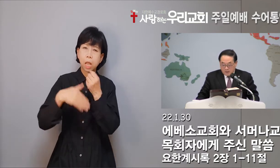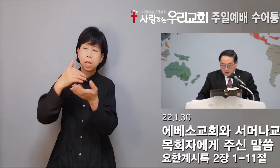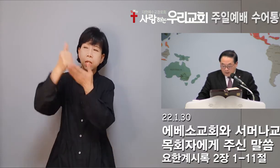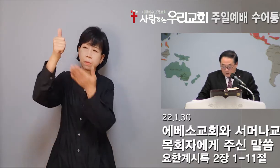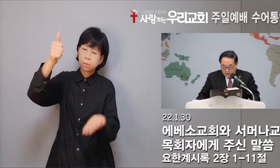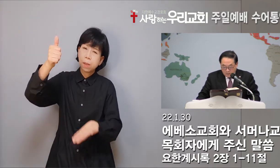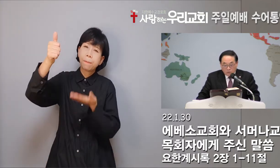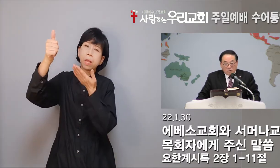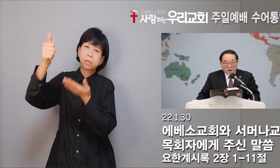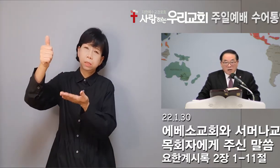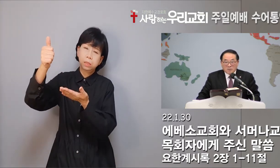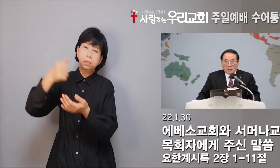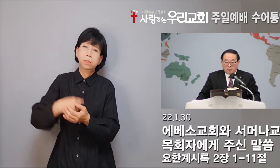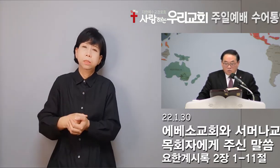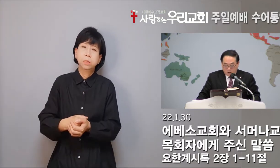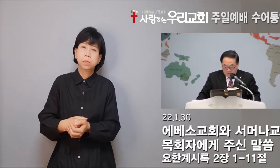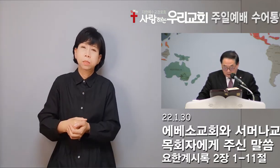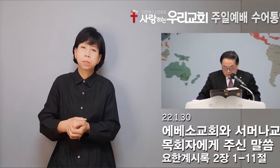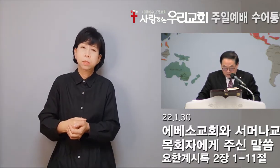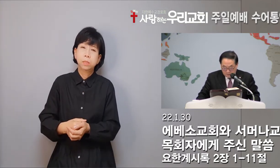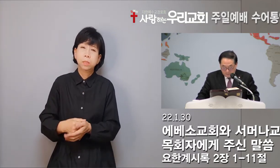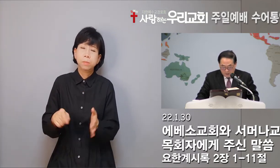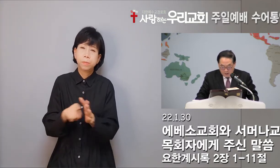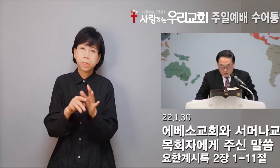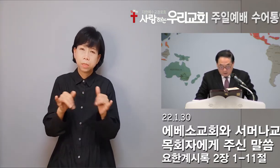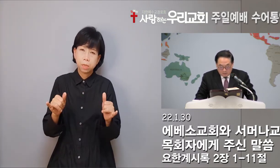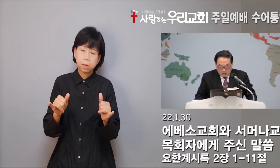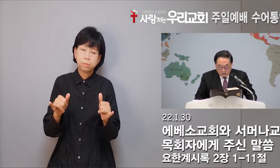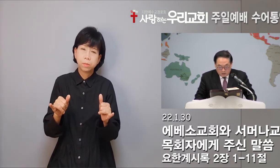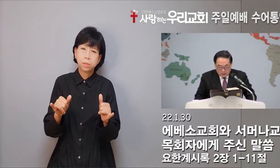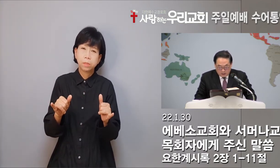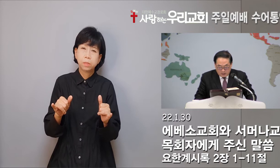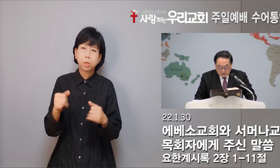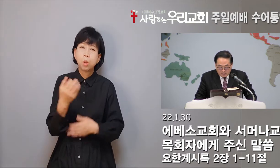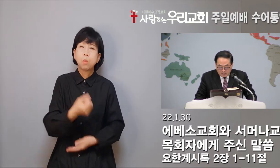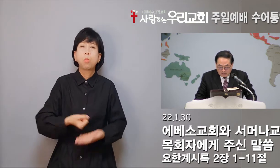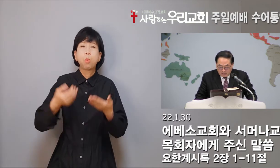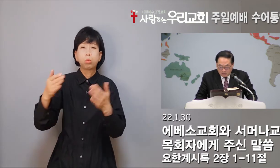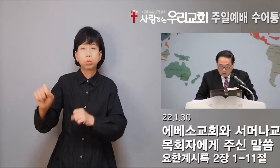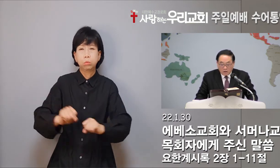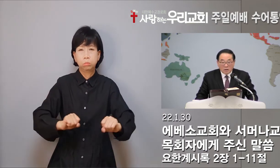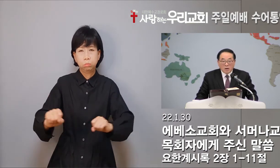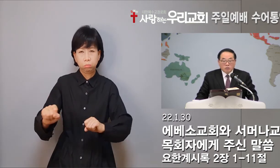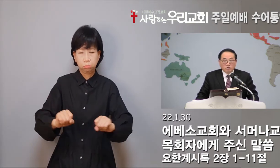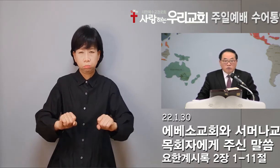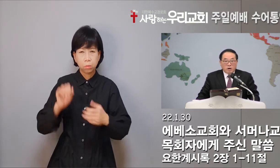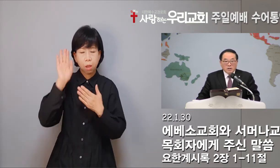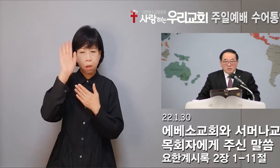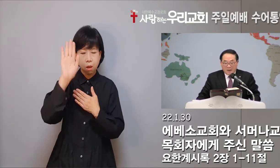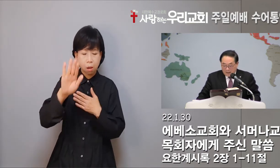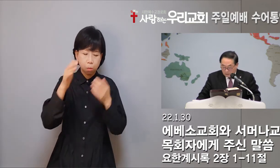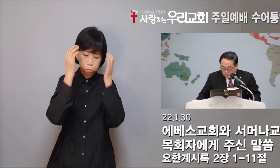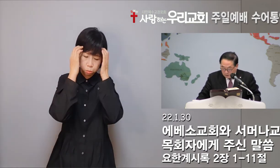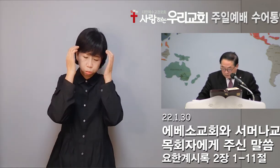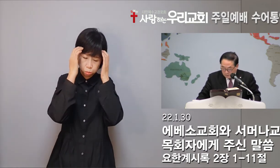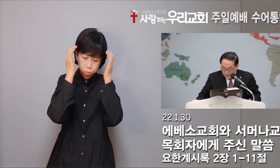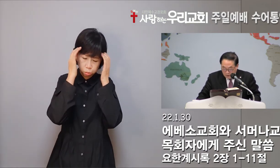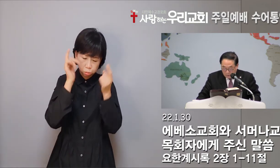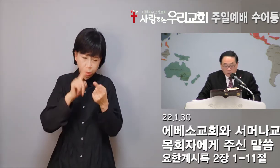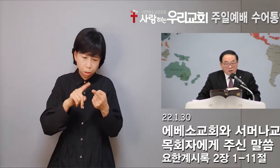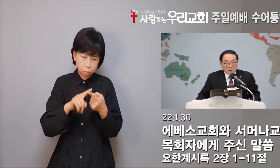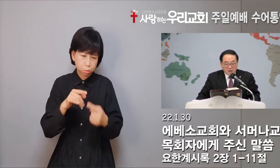우리가 믿는 자는 모두가 하나님께 봉사하는 것입니다. 서문학교의 사자는 장차받을 고난을 두려워하지 말라는